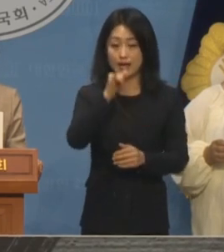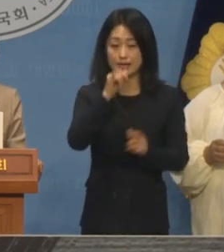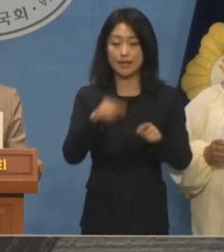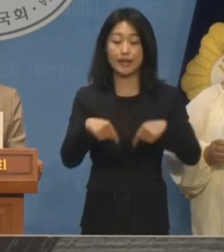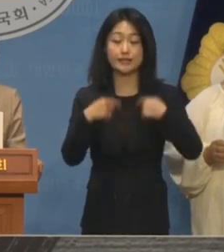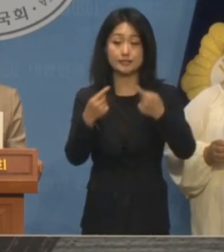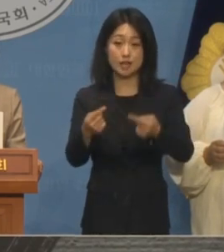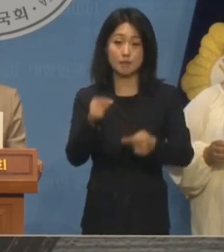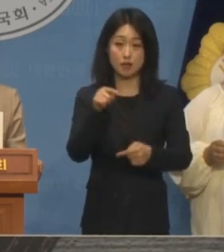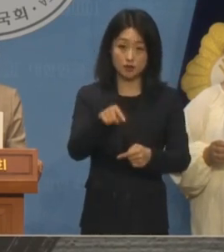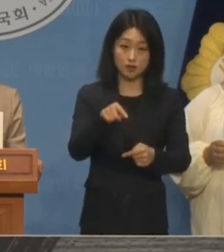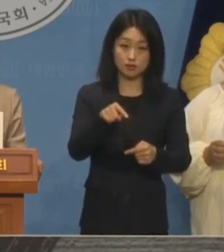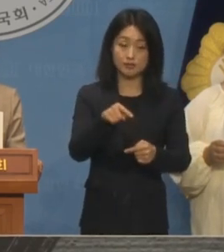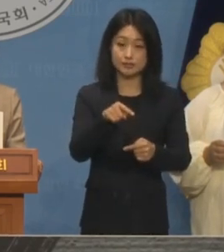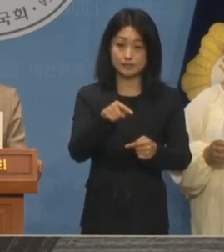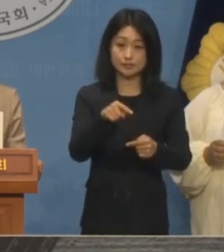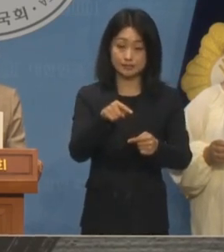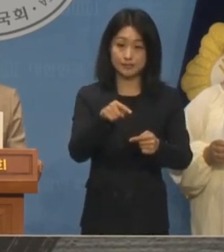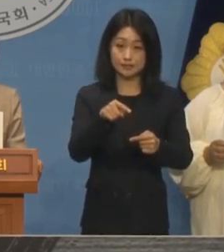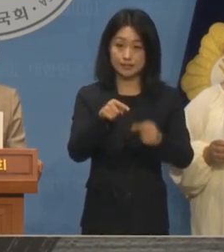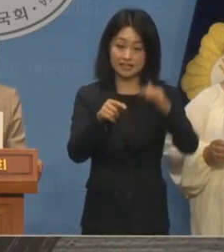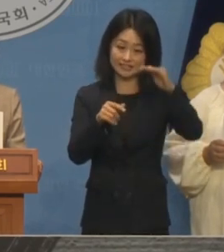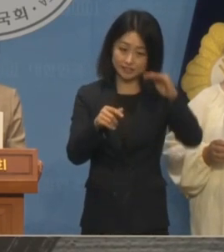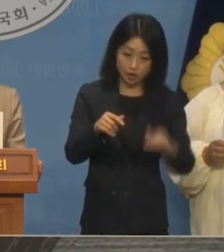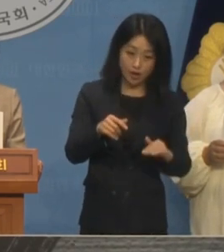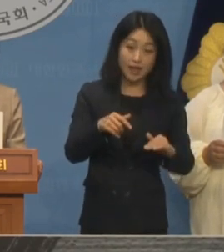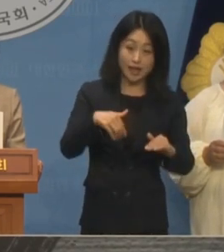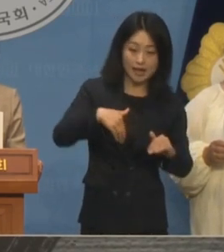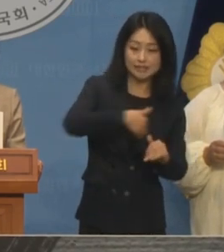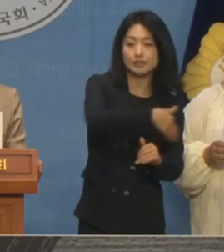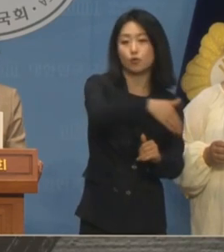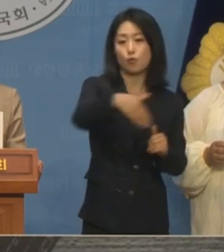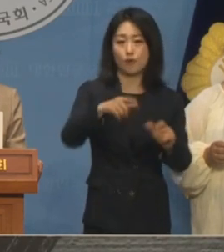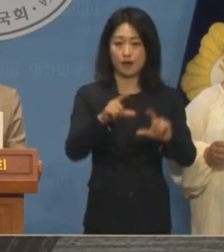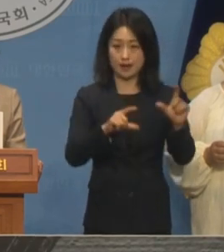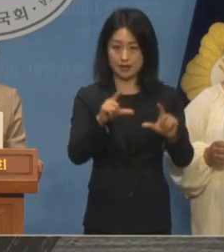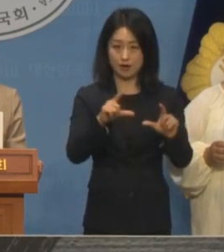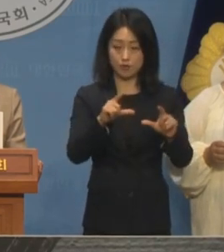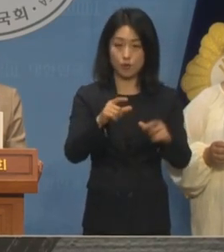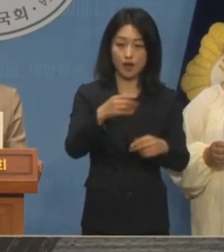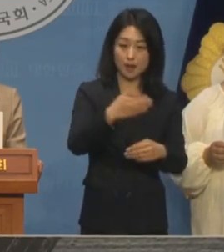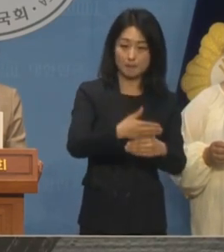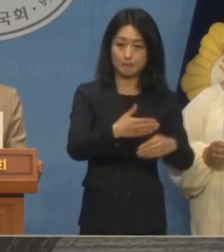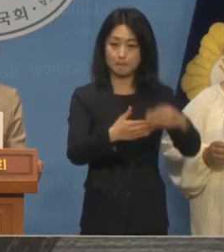참여하는 것을 저해하는 태도 및 환경적인 장벽간이